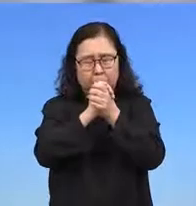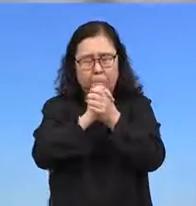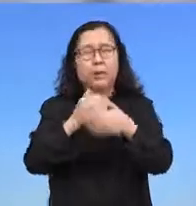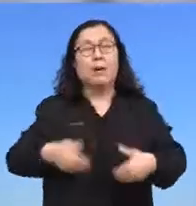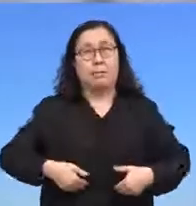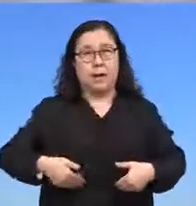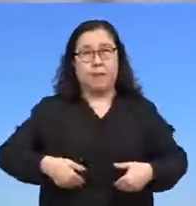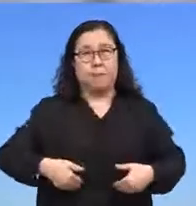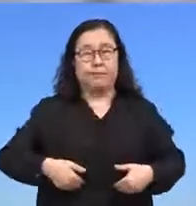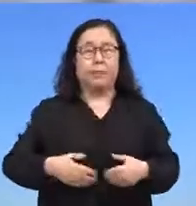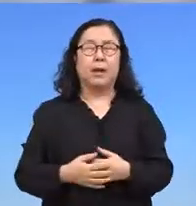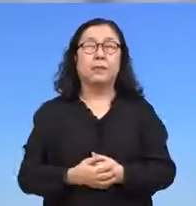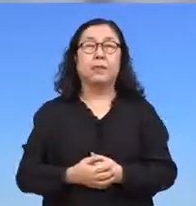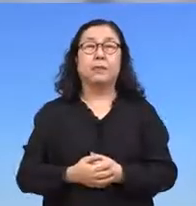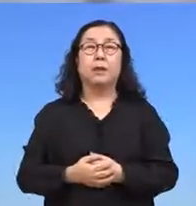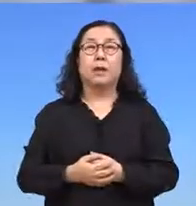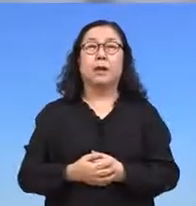됩니다.